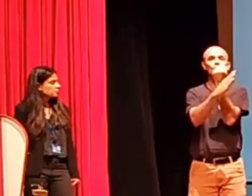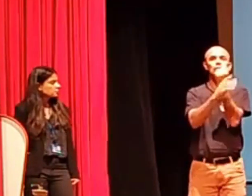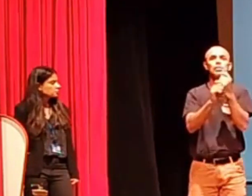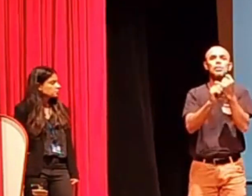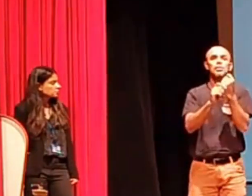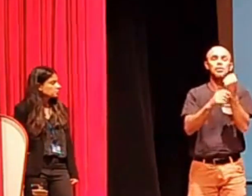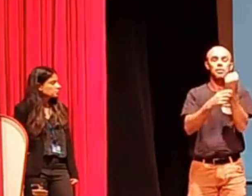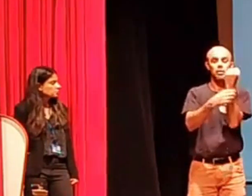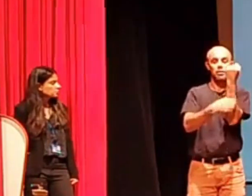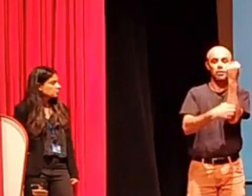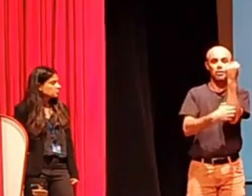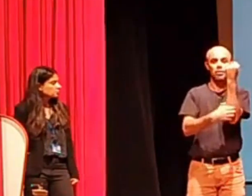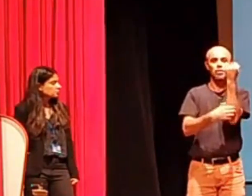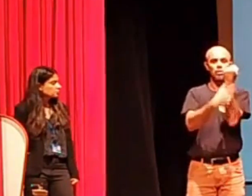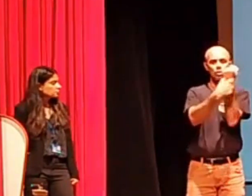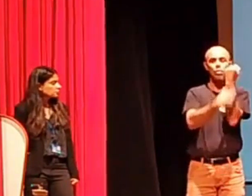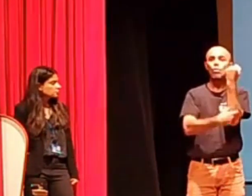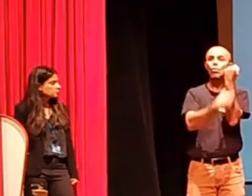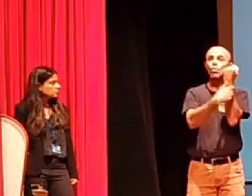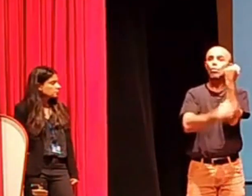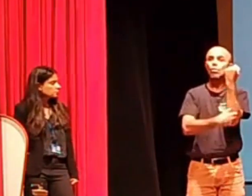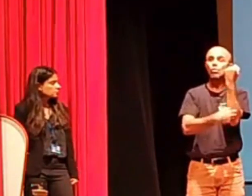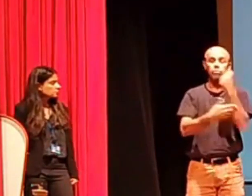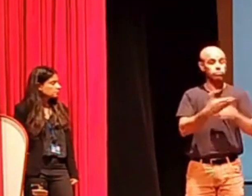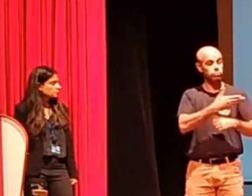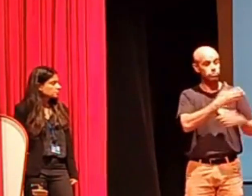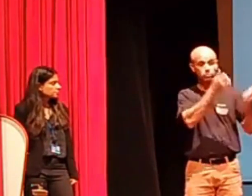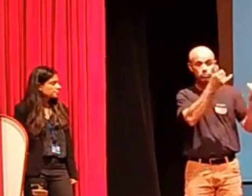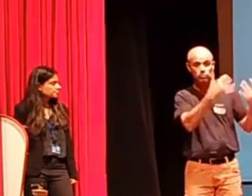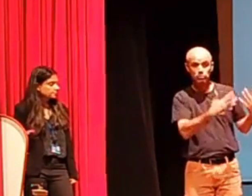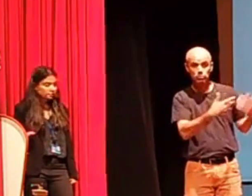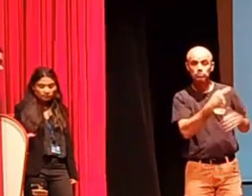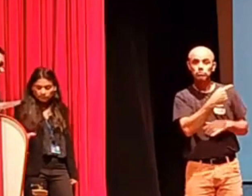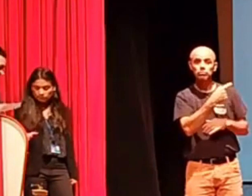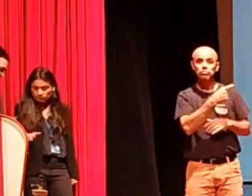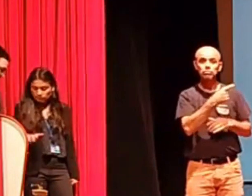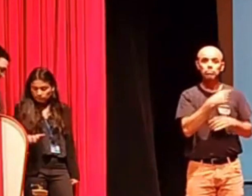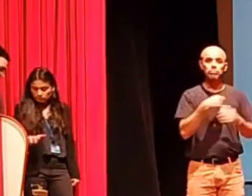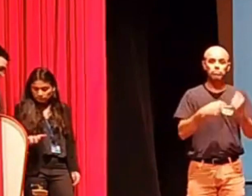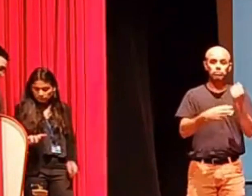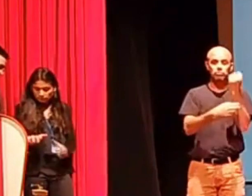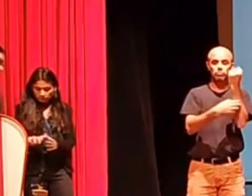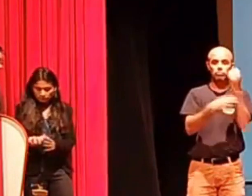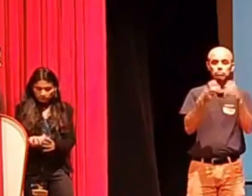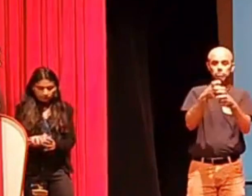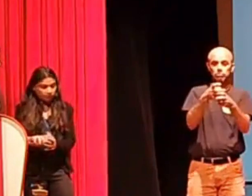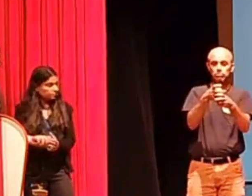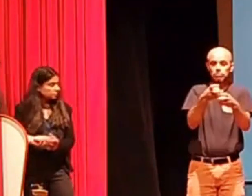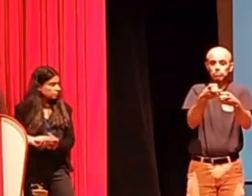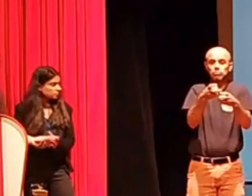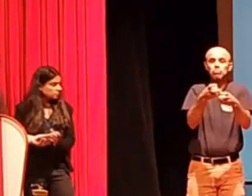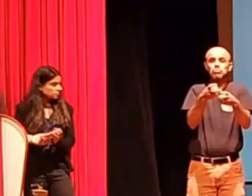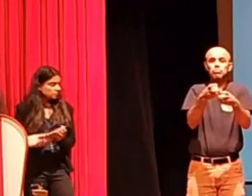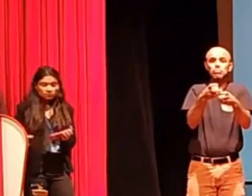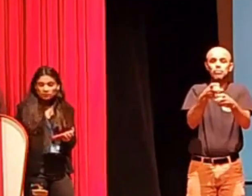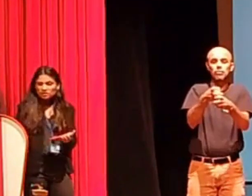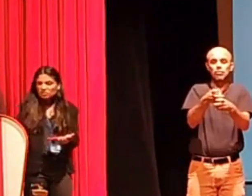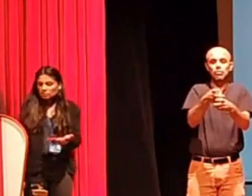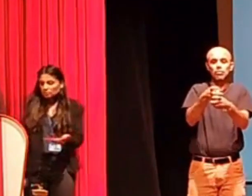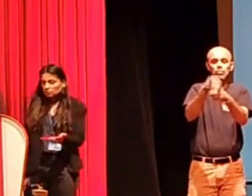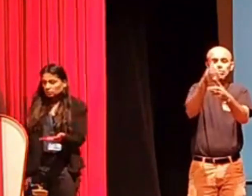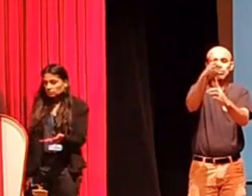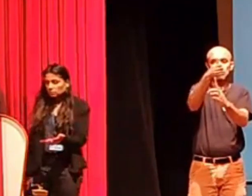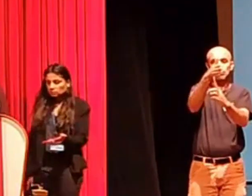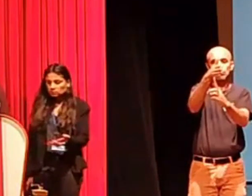a coluna, assim como minha colega acabou de falar, sai do alinhamento, do eixo de gravidade.